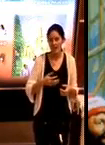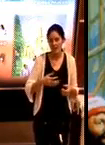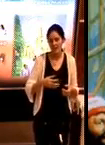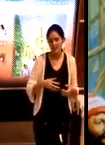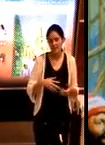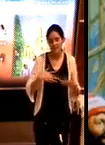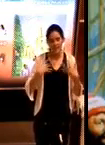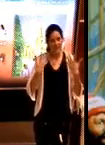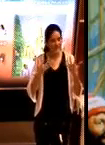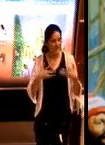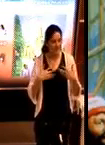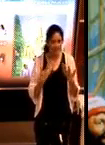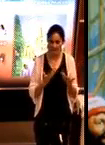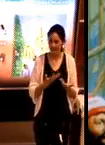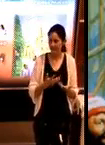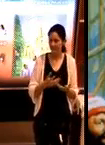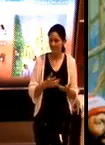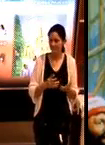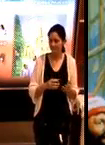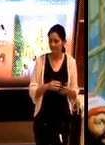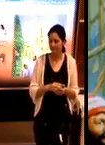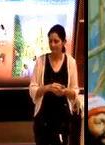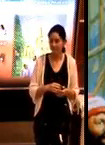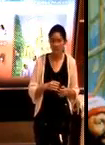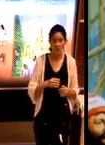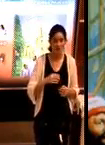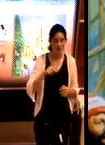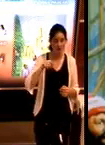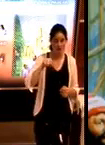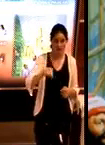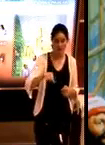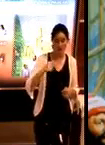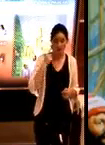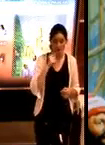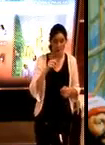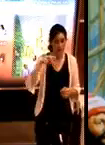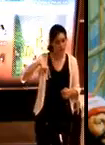antediluvianos. Noé predicaba y la gente se reía.